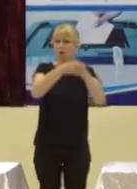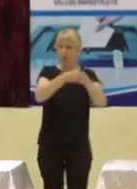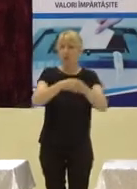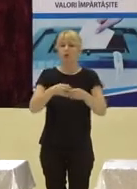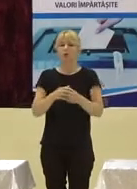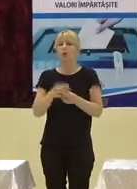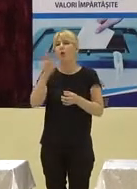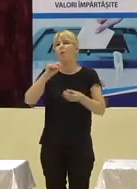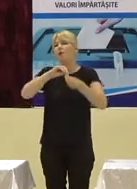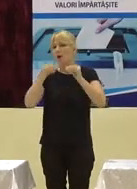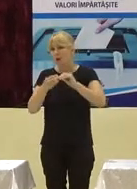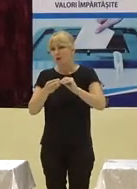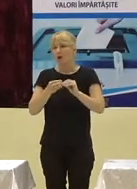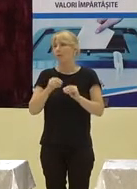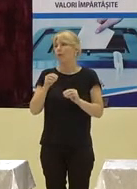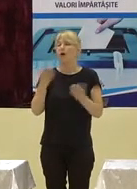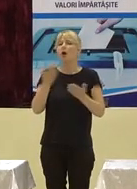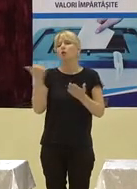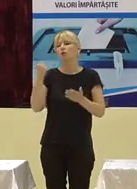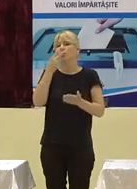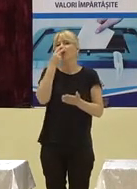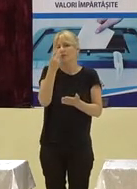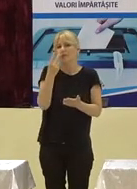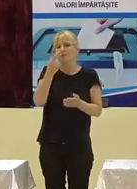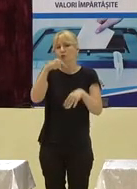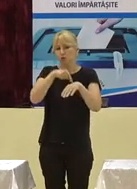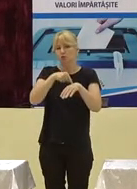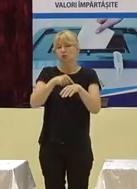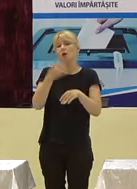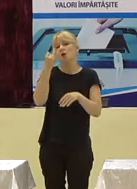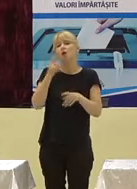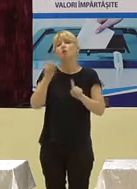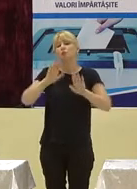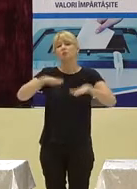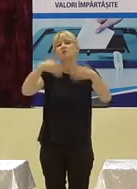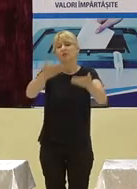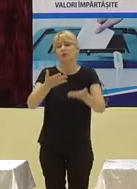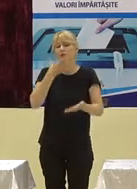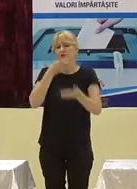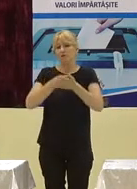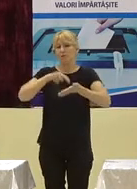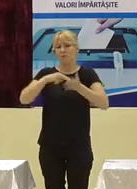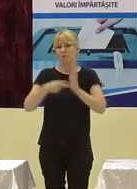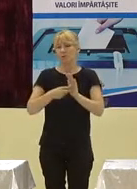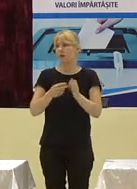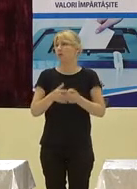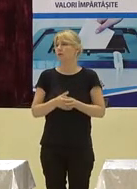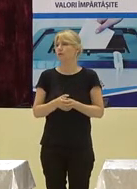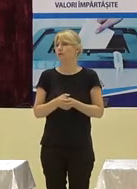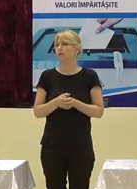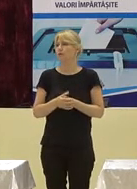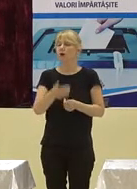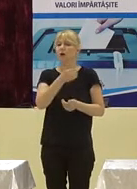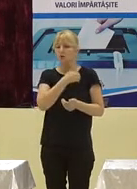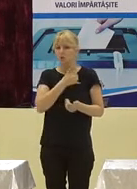despre problemele pe care le vedeți și în același timp soluțiile pe care le propuneți. Acestea fiind spuse, îi